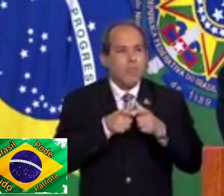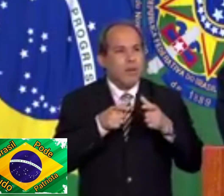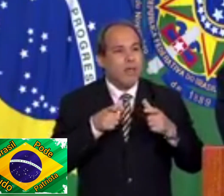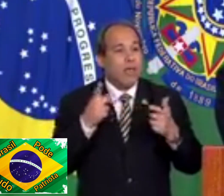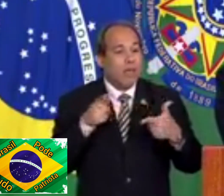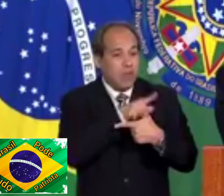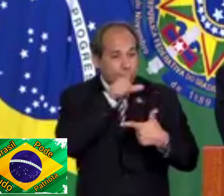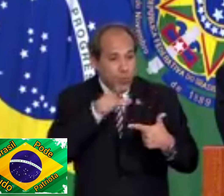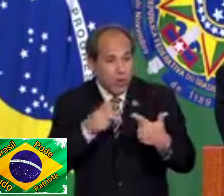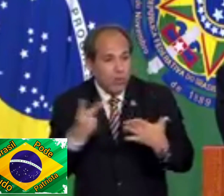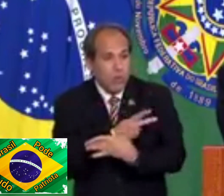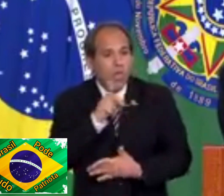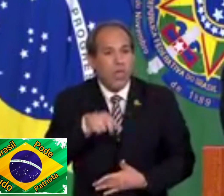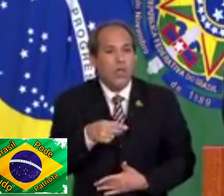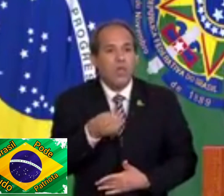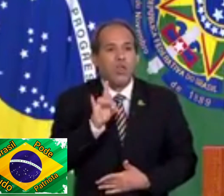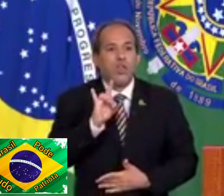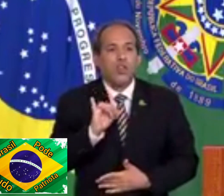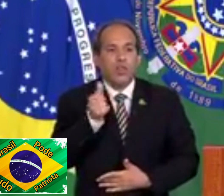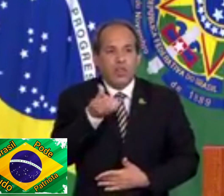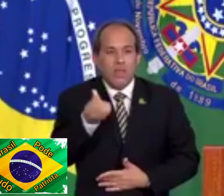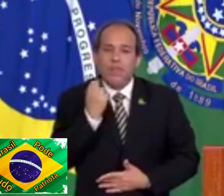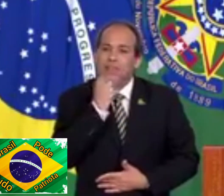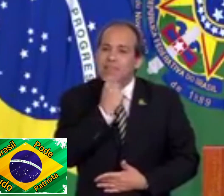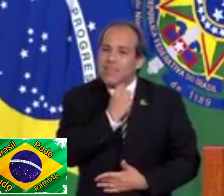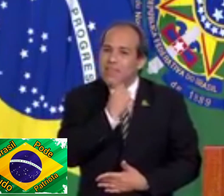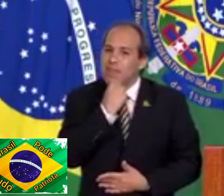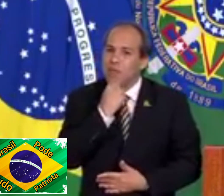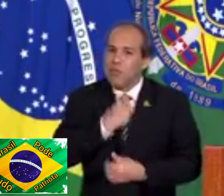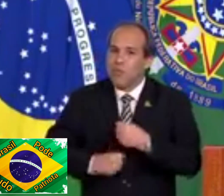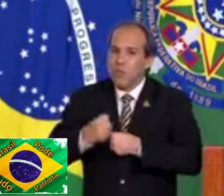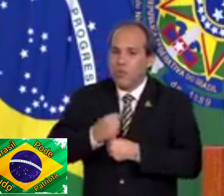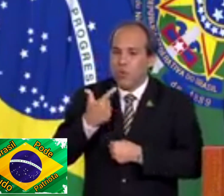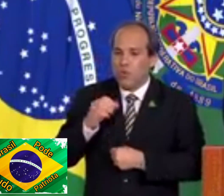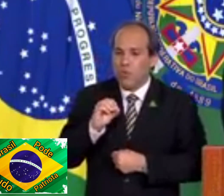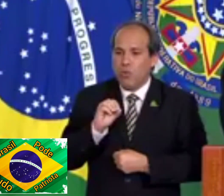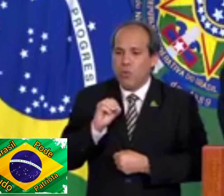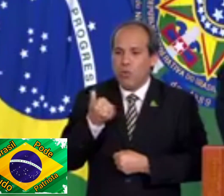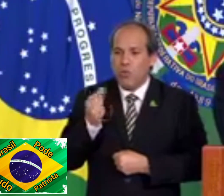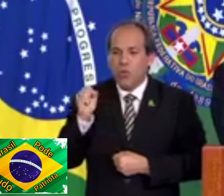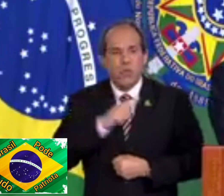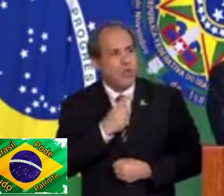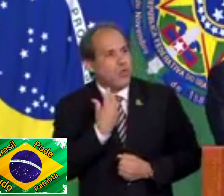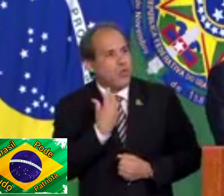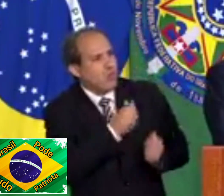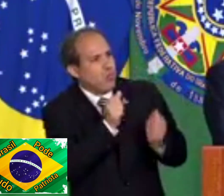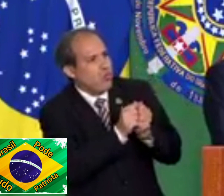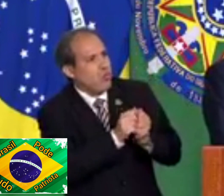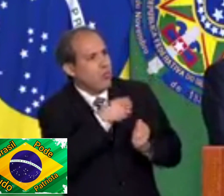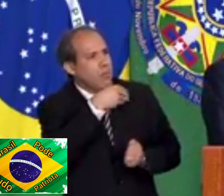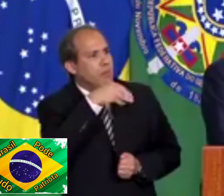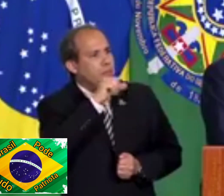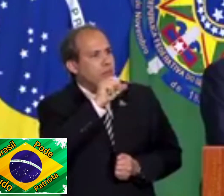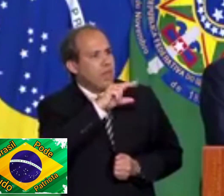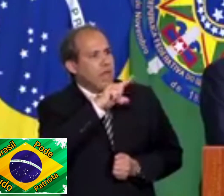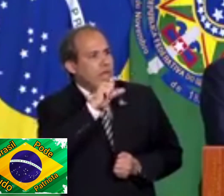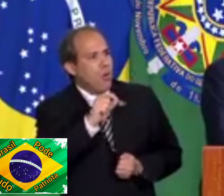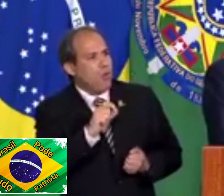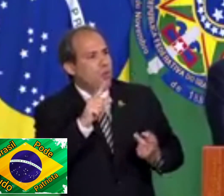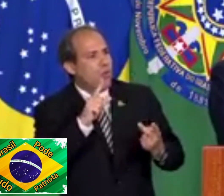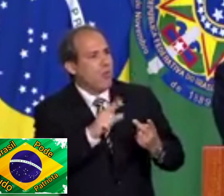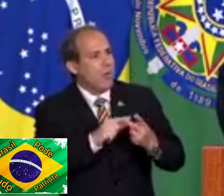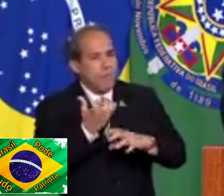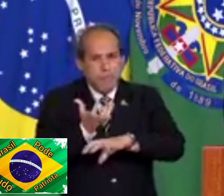2018. Comigo lá também o Marcelo Álvaro Antônio, entre outras pessoas. Praça